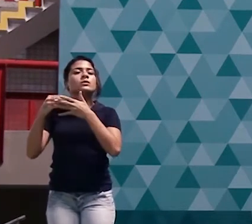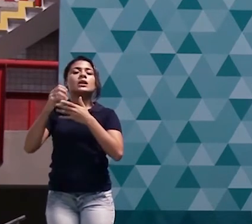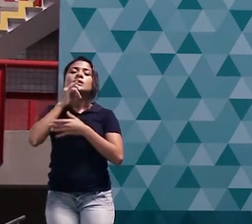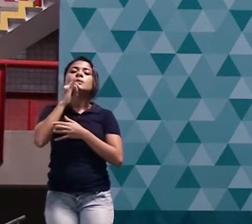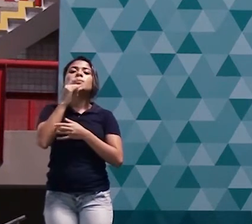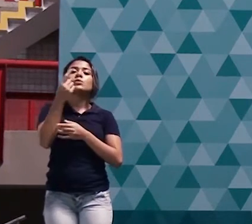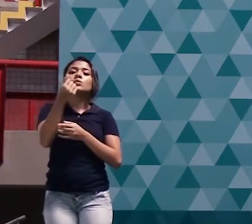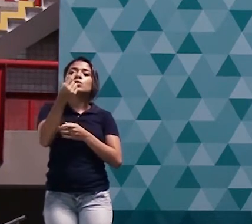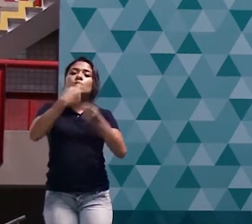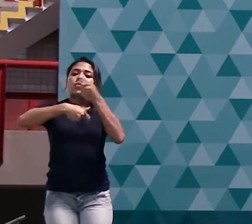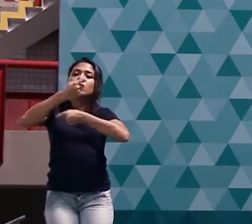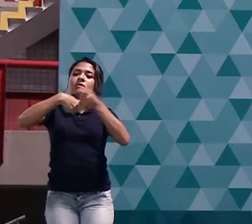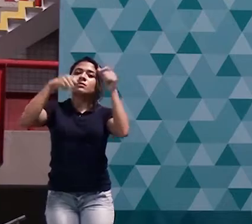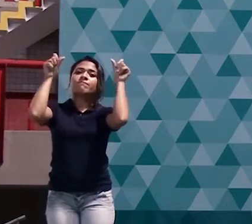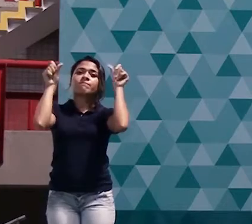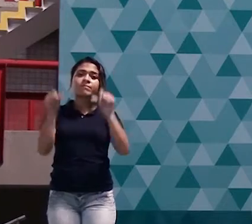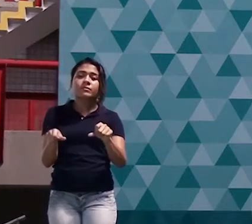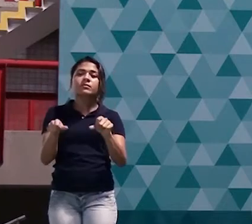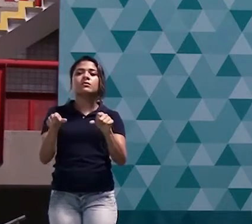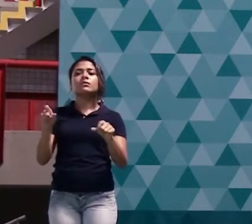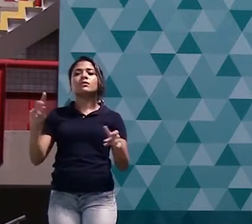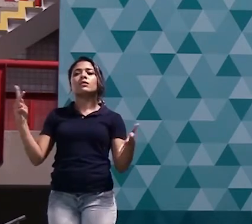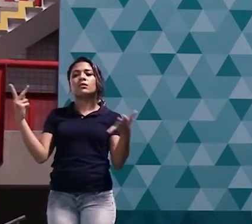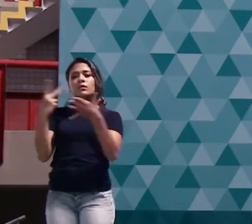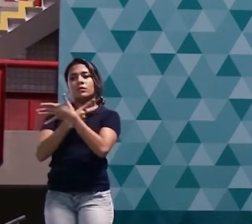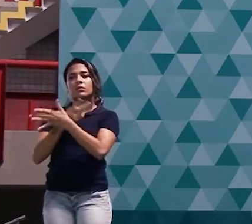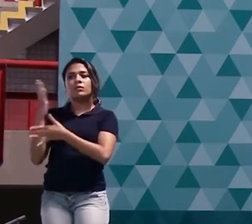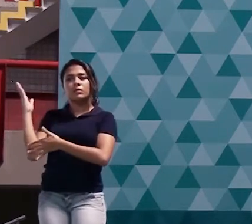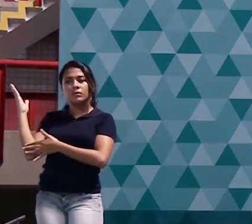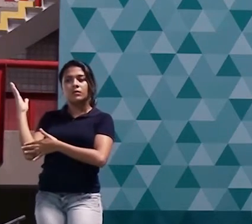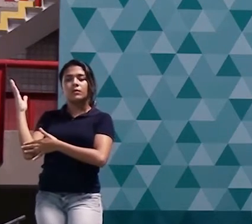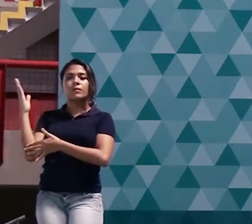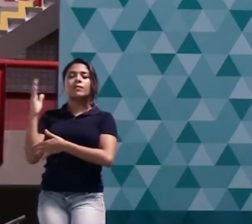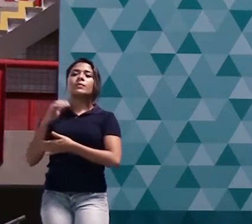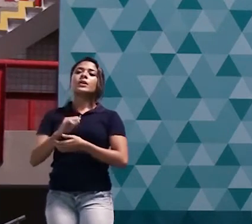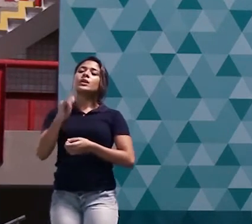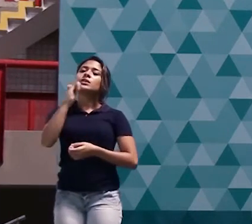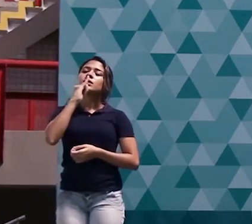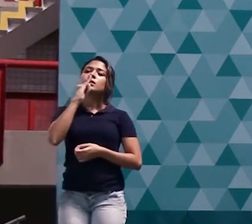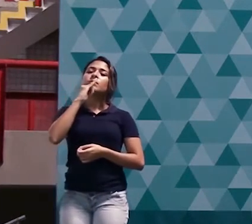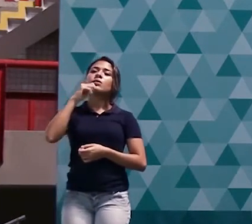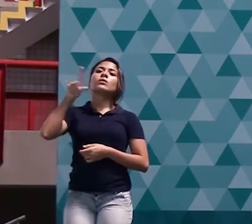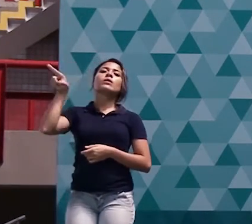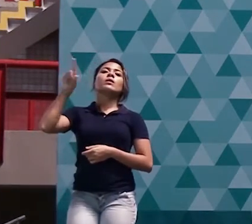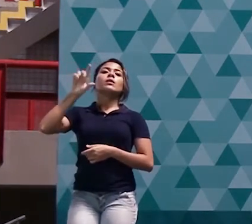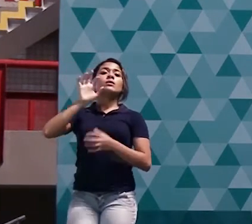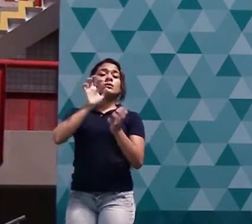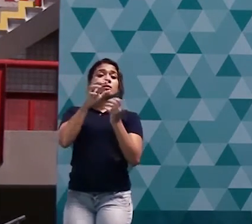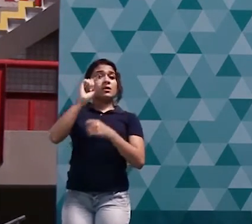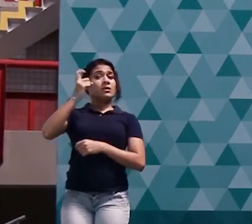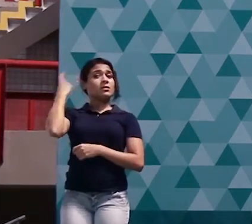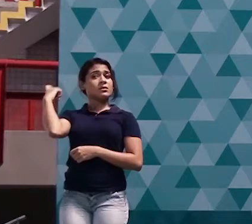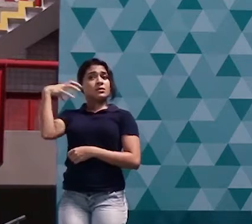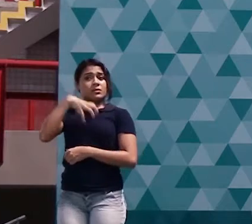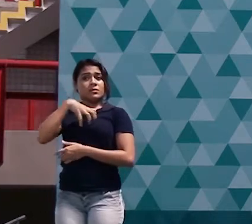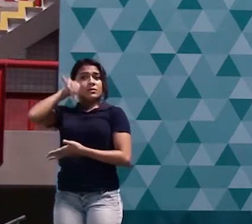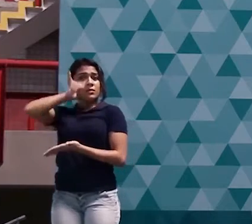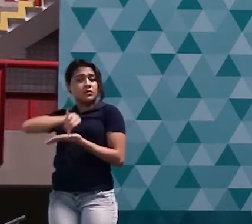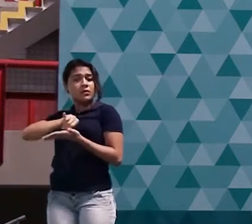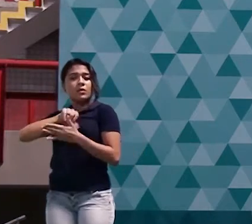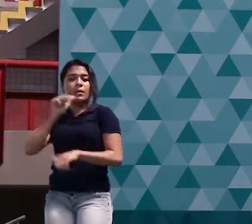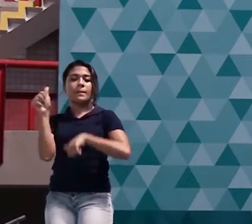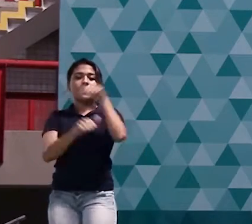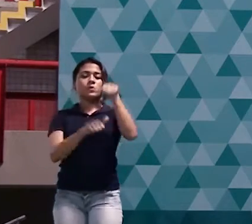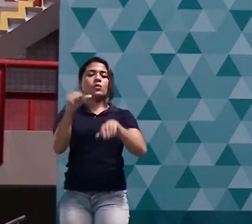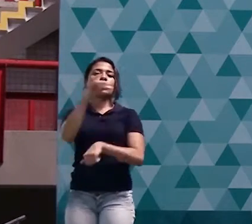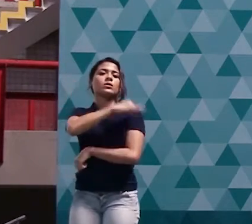A Conjuração Baiana aconteceu por quê? Porque a capital, que era em Salvador, passou a ser o Rio de Janeiro. Então, todos os investimentos que iam para Salvador passaram para o Rio de